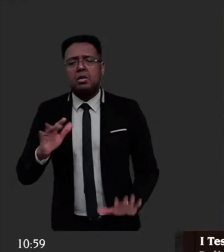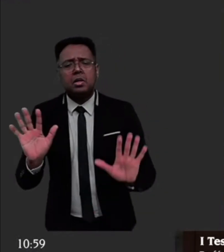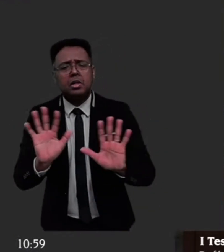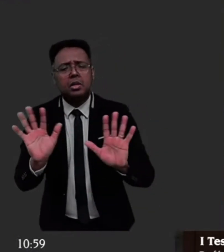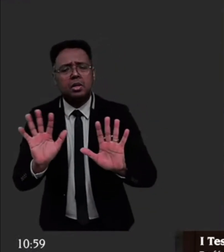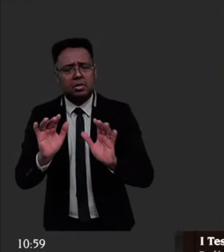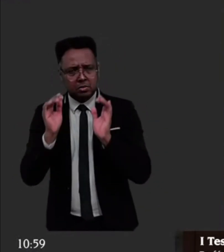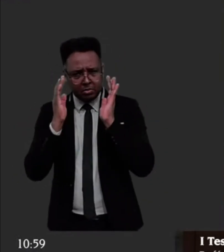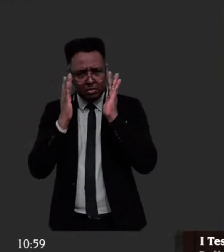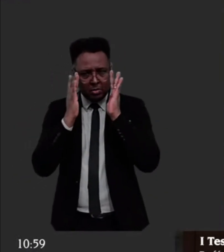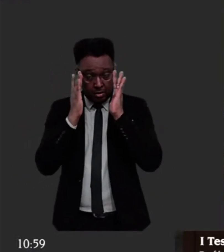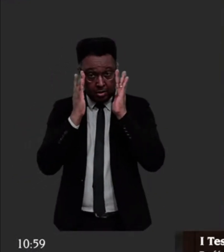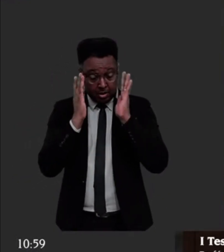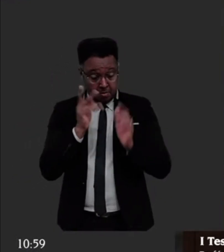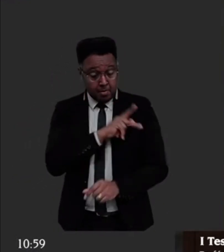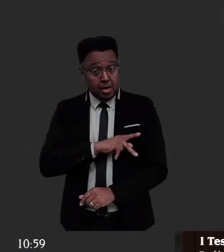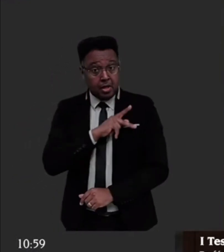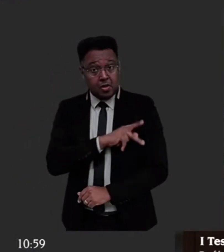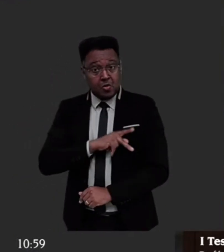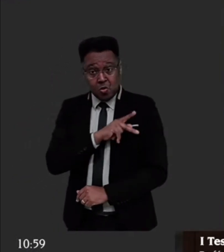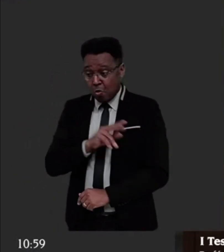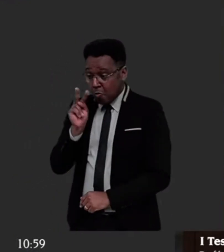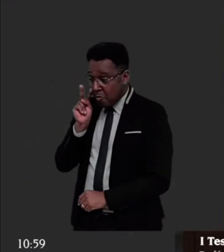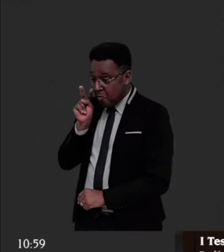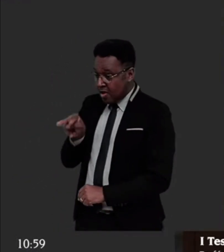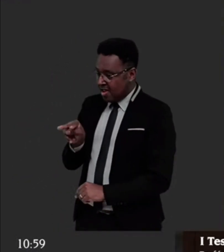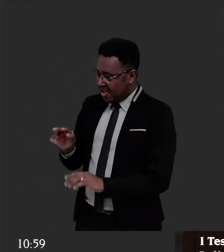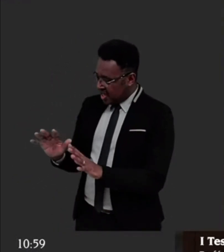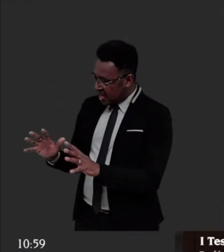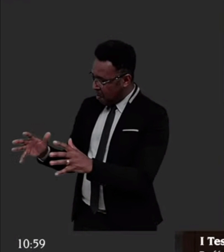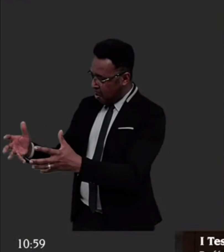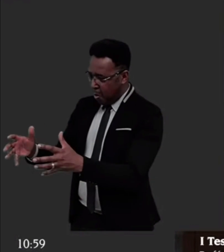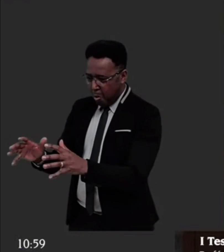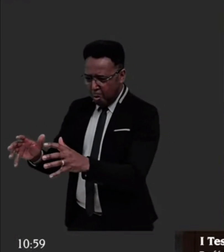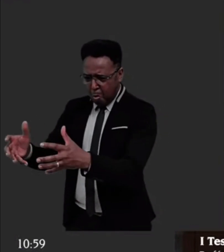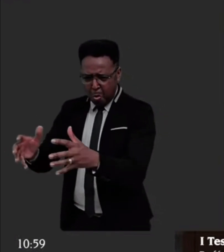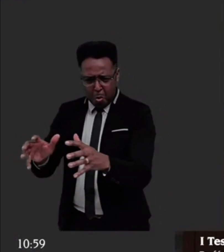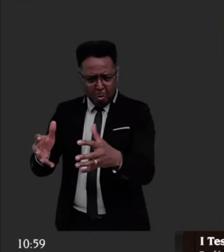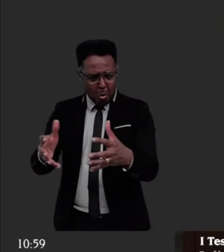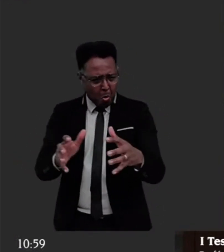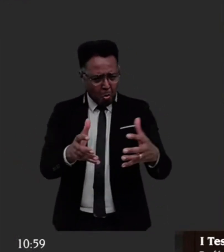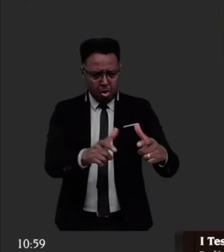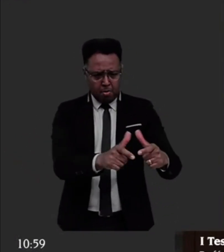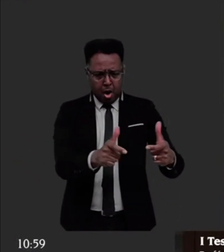povo que estava ali, Paulo louvava o comportamento e o crescimento do Evangelho neles. Será que